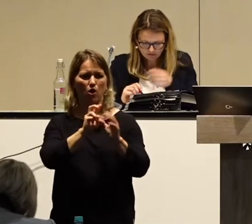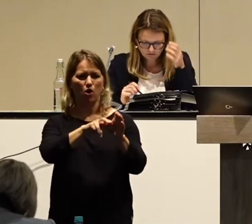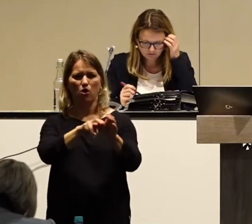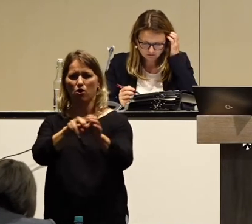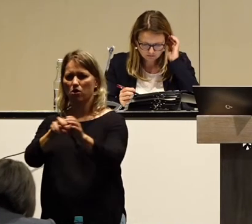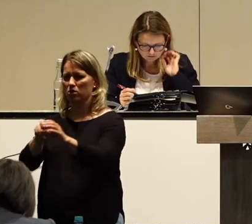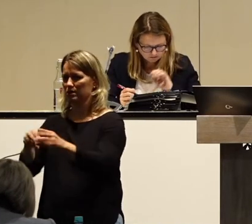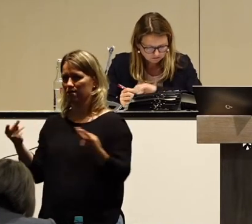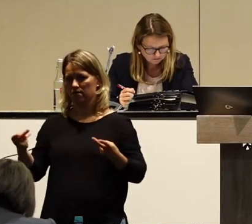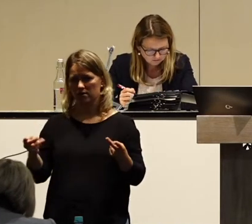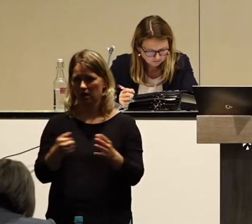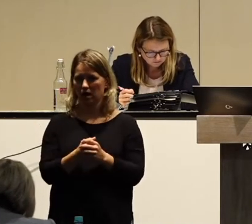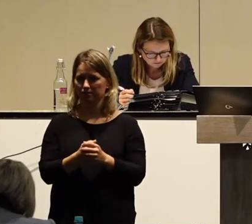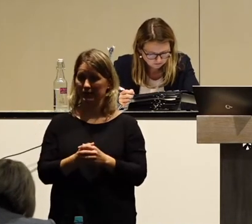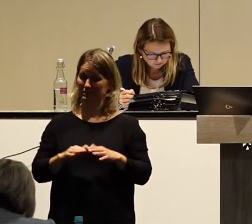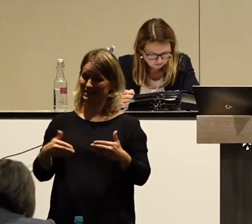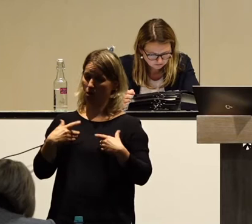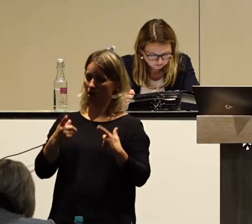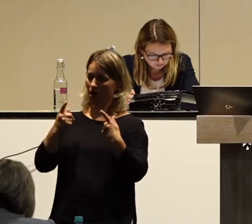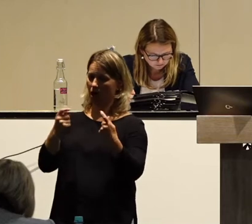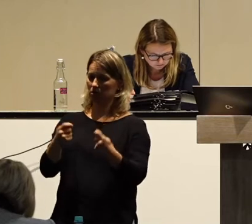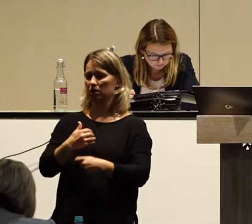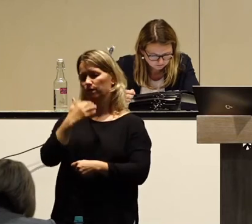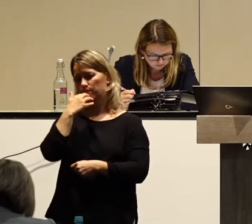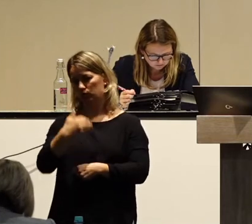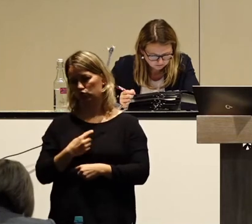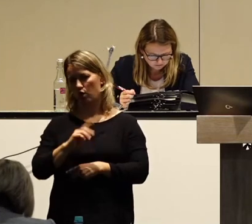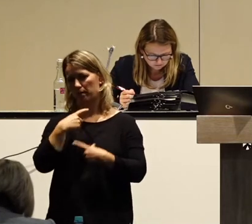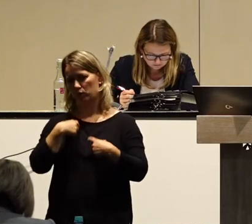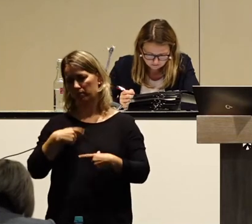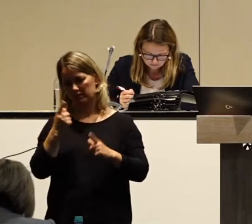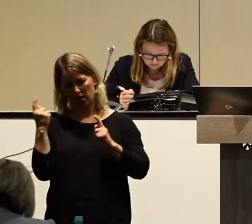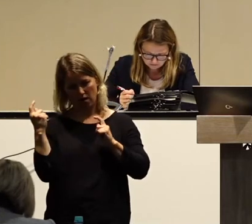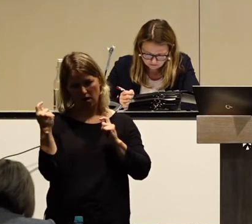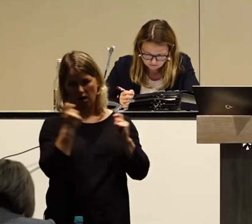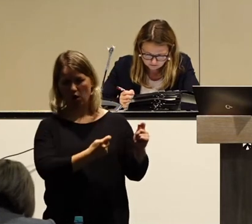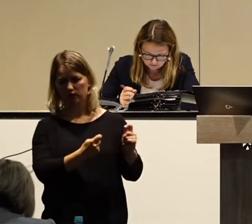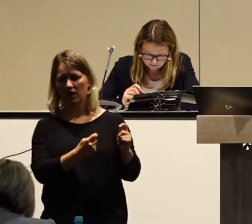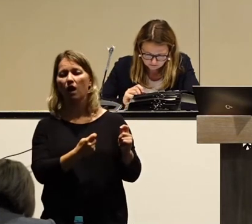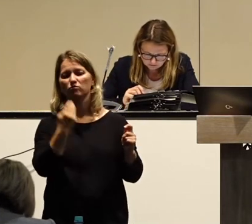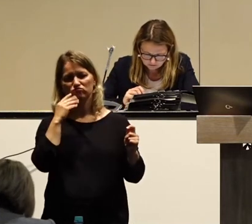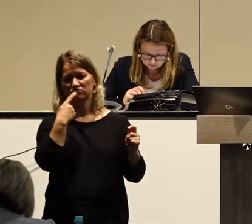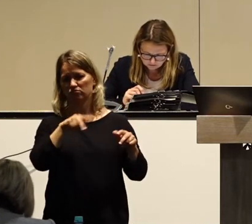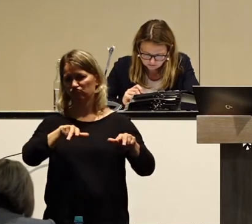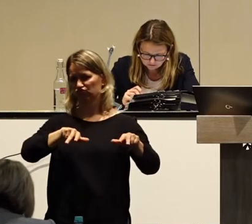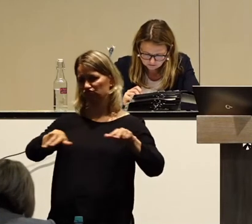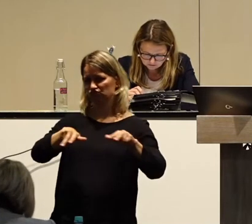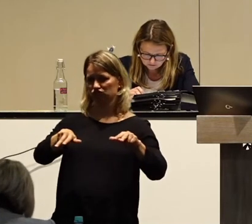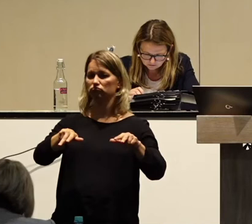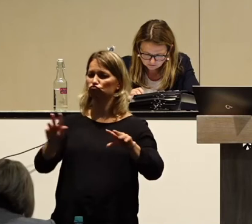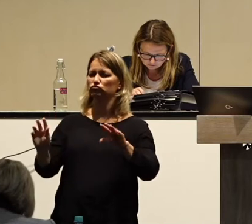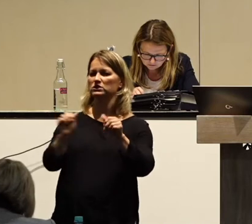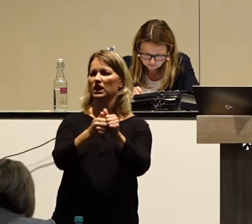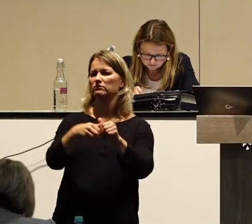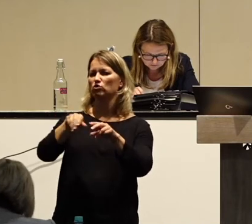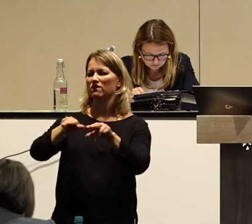sein. Wir möchten mit diesem Antrag den Oberbürgermeister beauftragen, dass er koordiniert durch die Stadtverwaltung hier